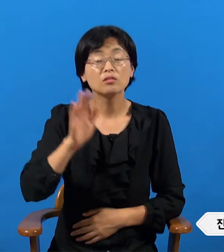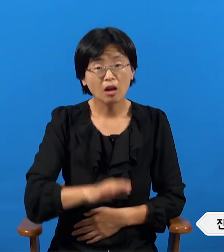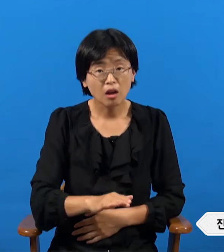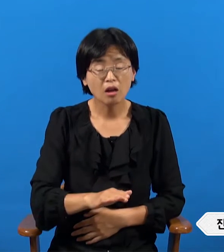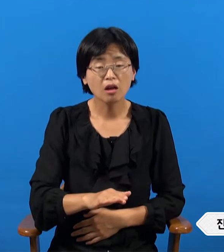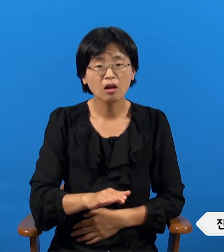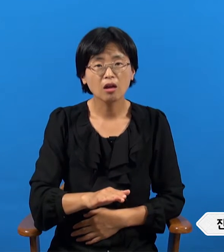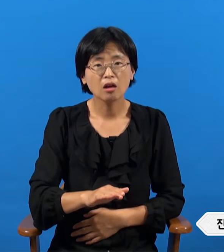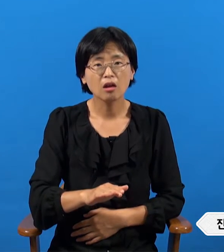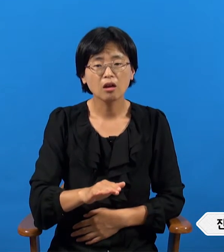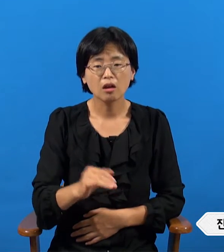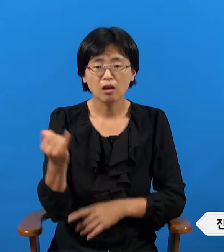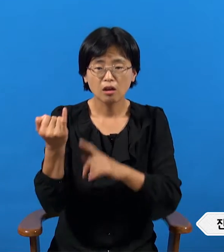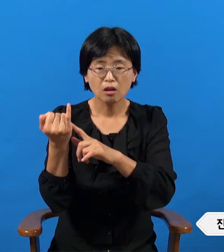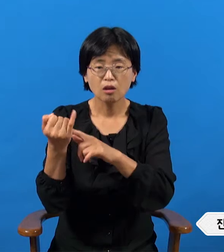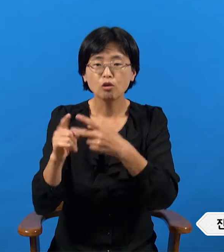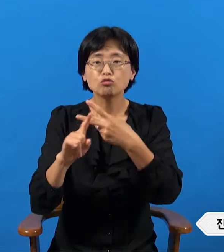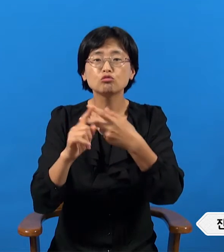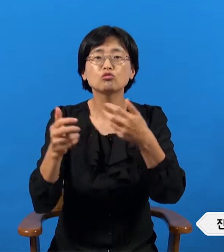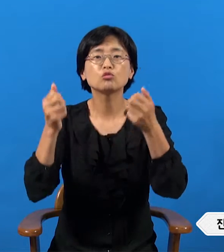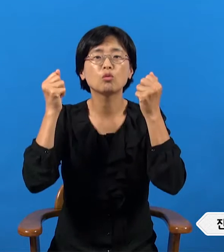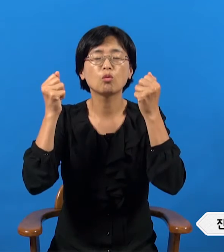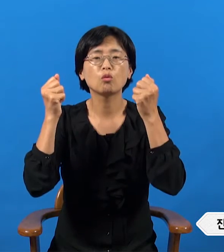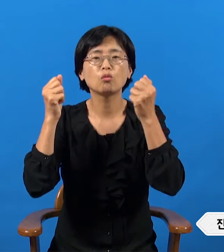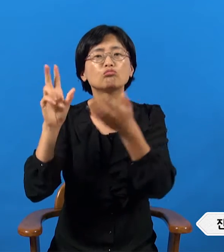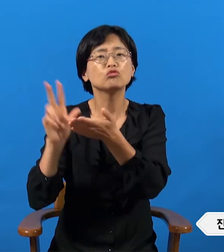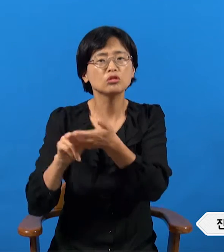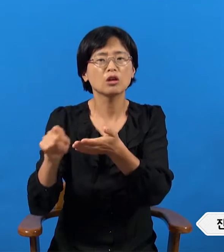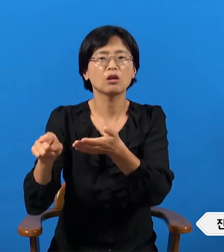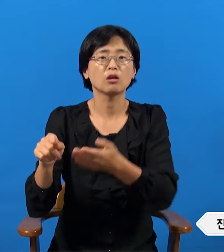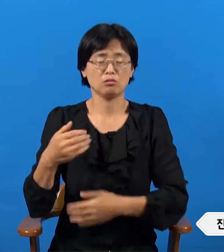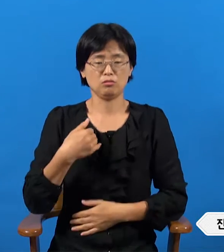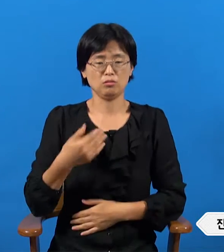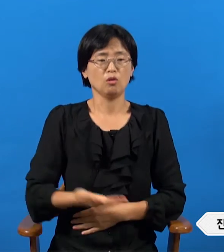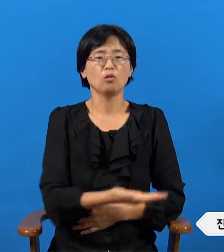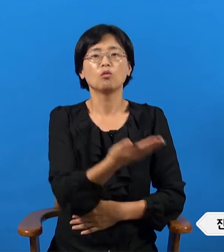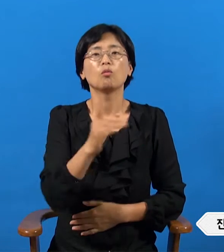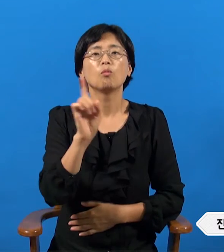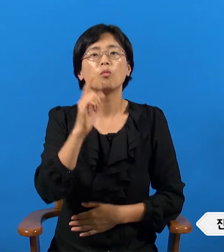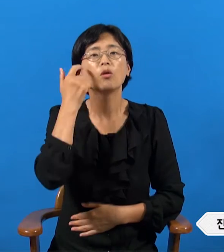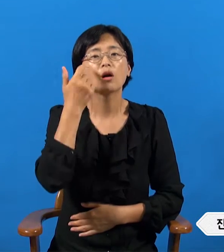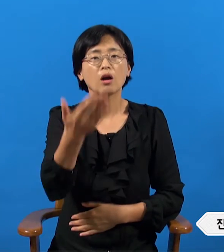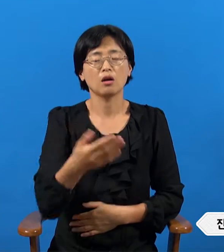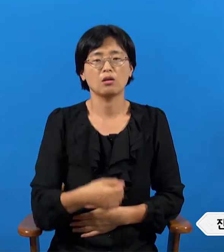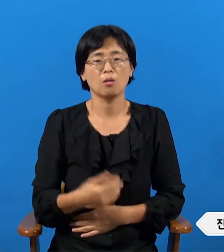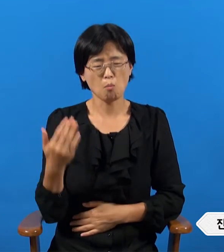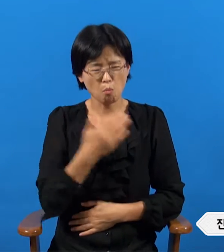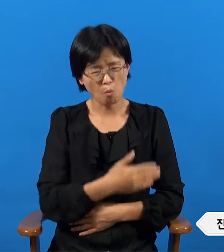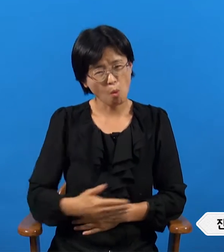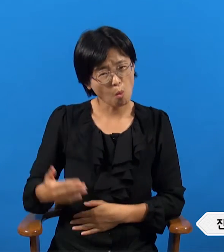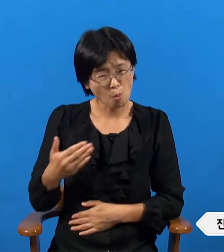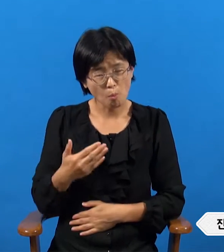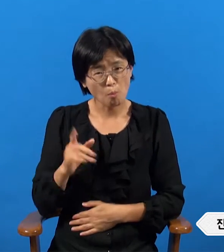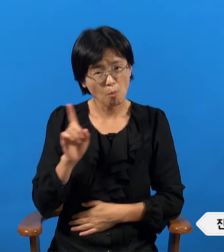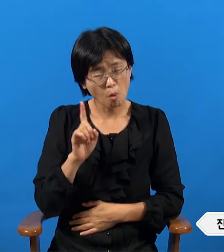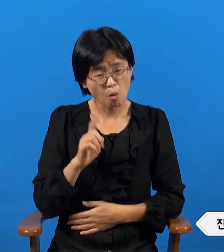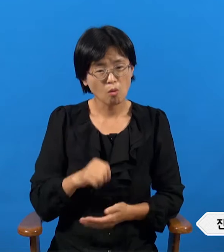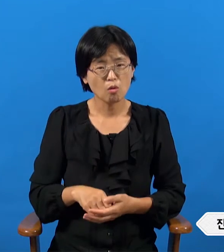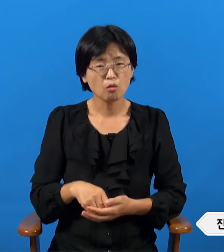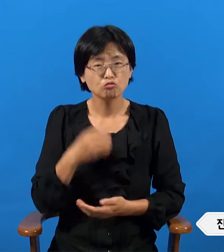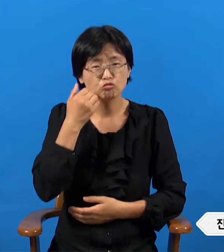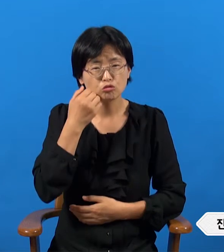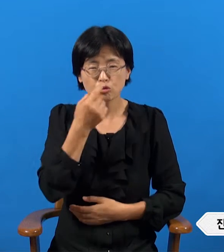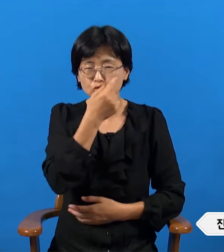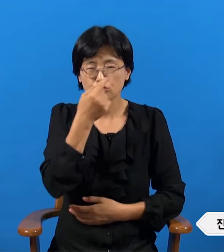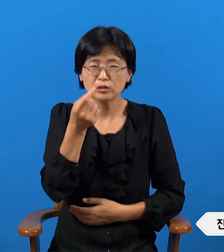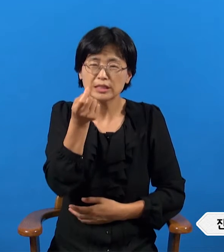중졸이었지만 우리에게는 무엇입니까? 내 신체의 한 부분일 수도 있습니다. 어떤 분은